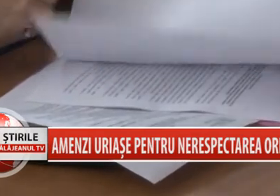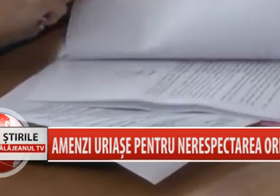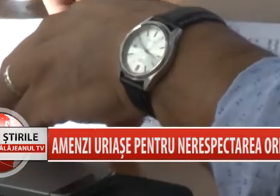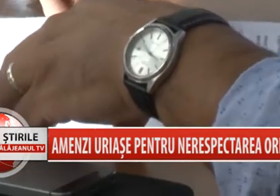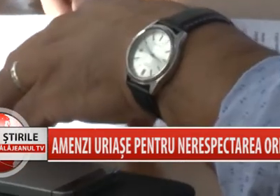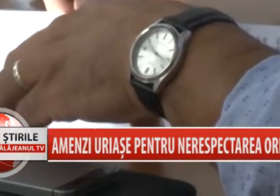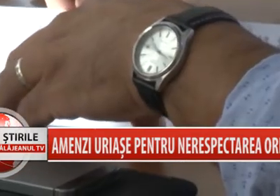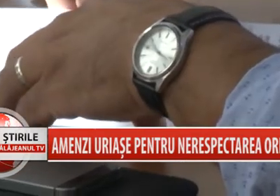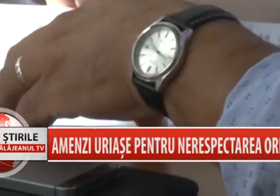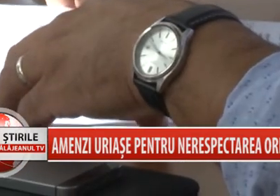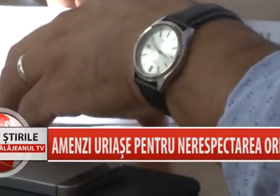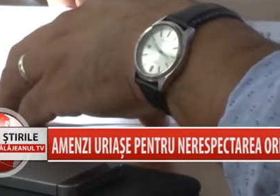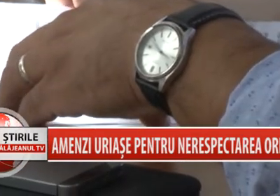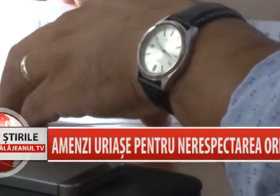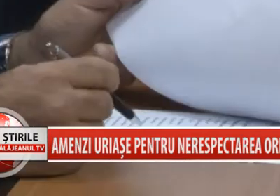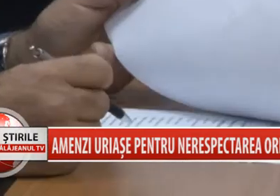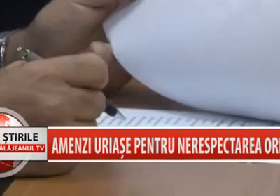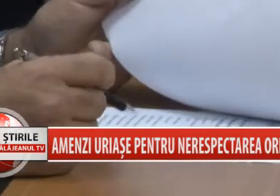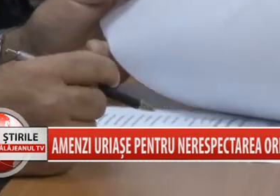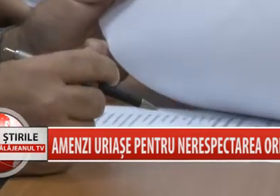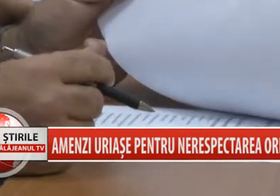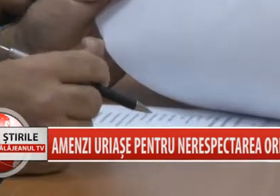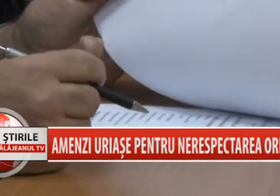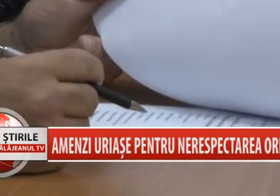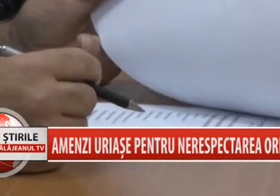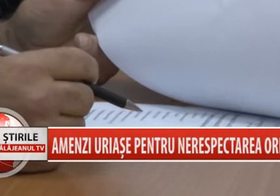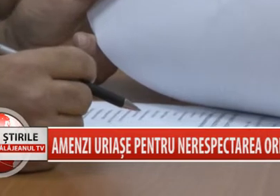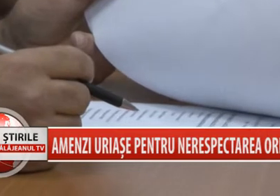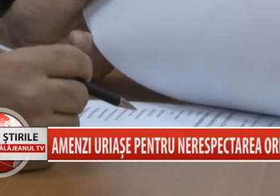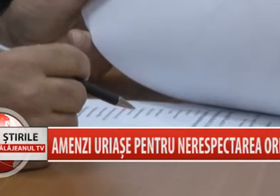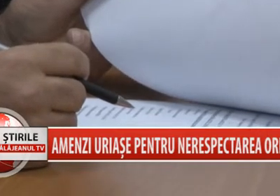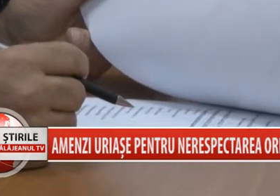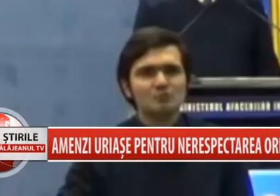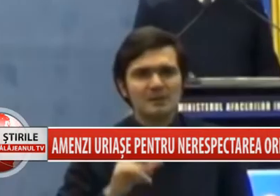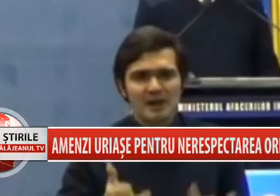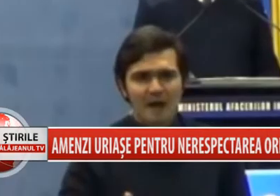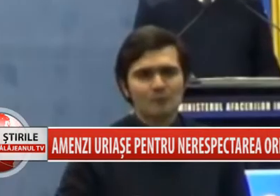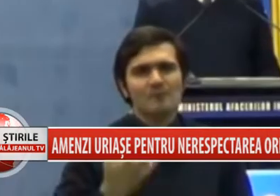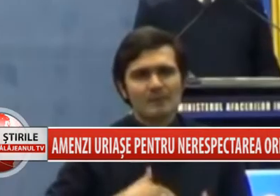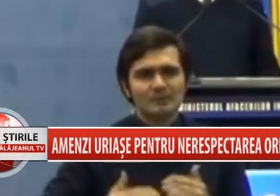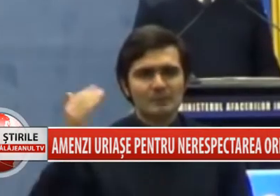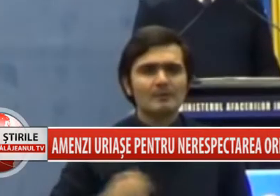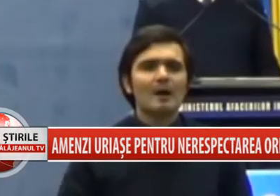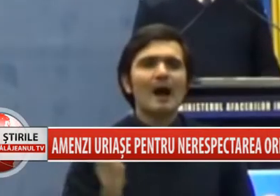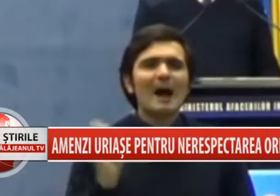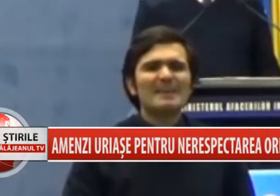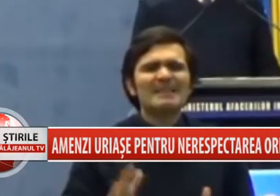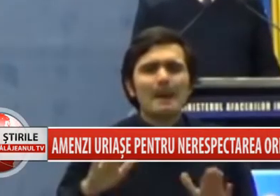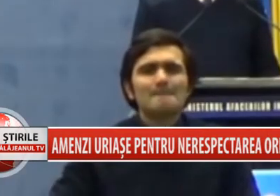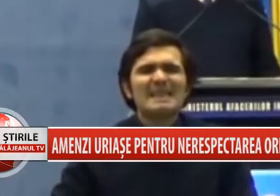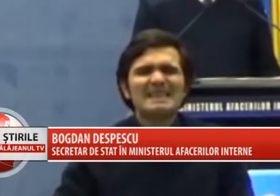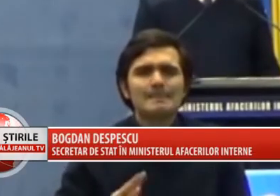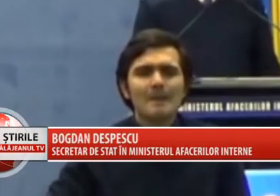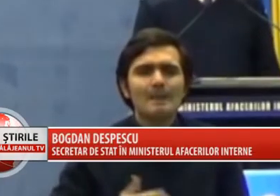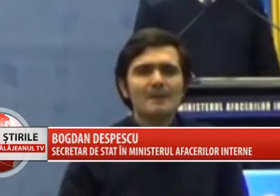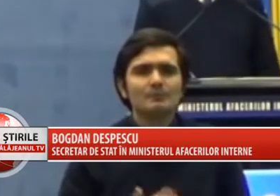amenzile pentru persoanele juridice care încalcă prevederile legale în perioada stării de urgență. Amenda minimă pentru persoanele juridice